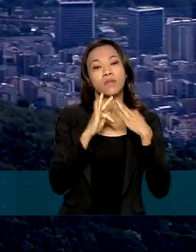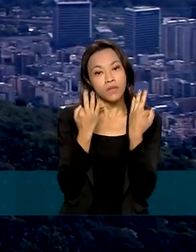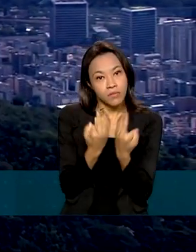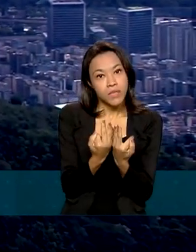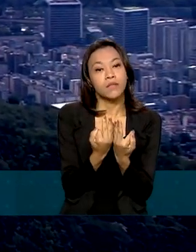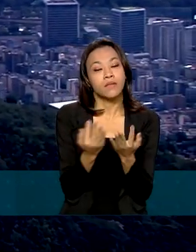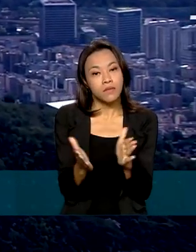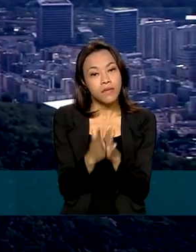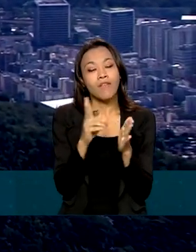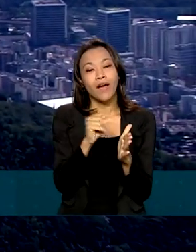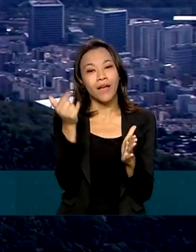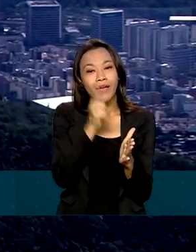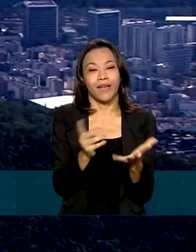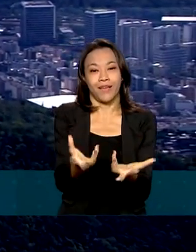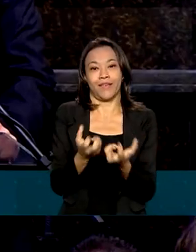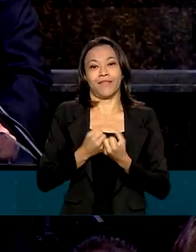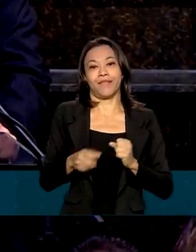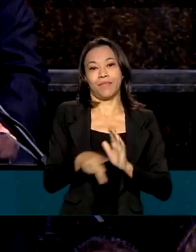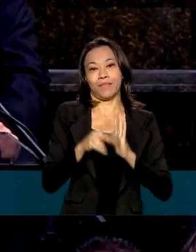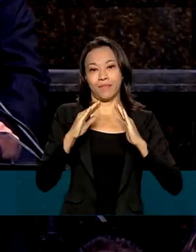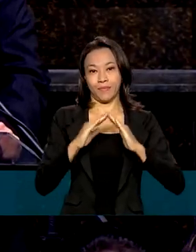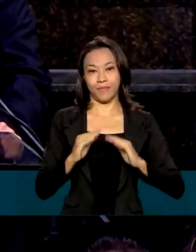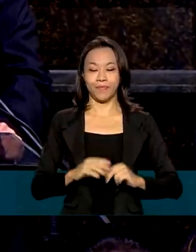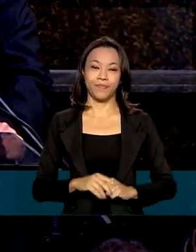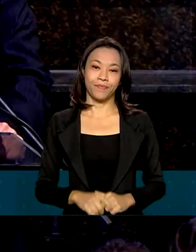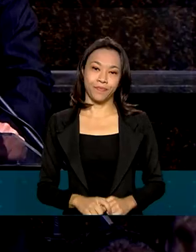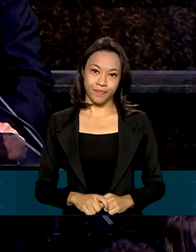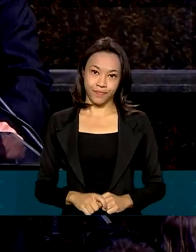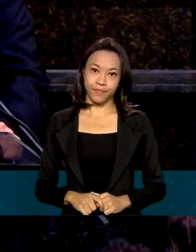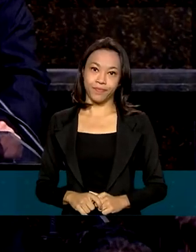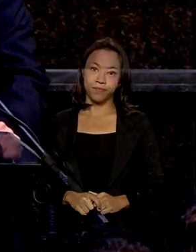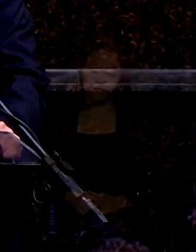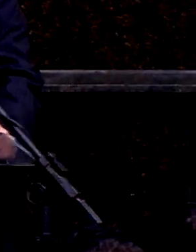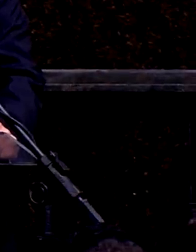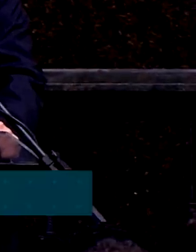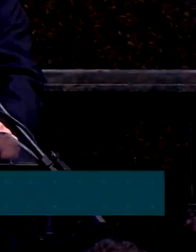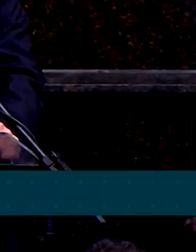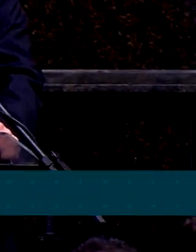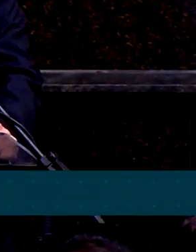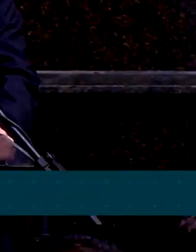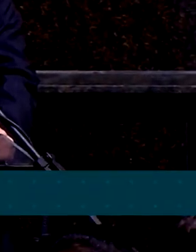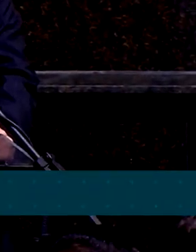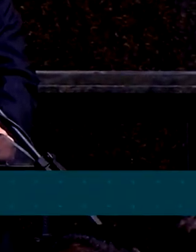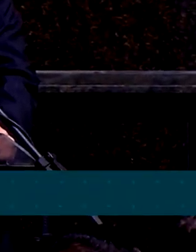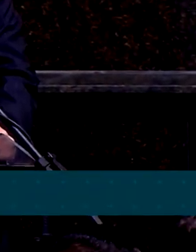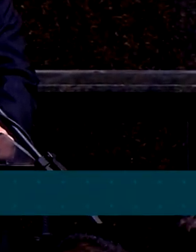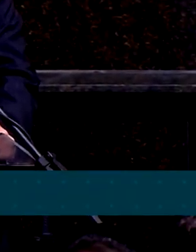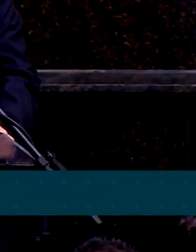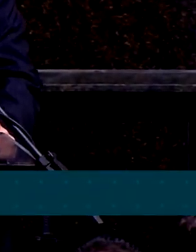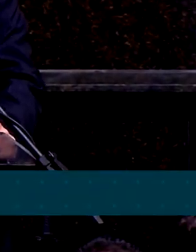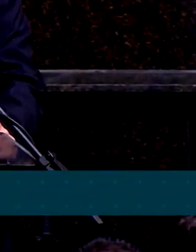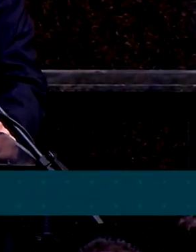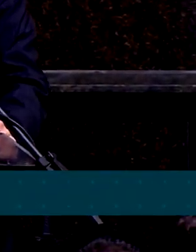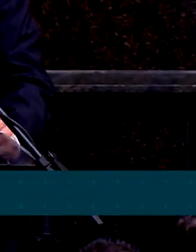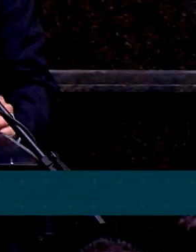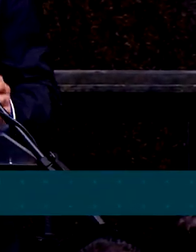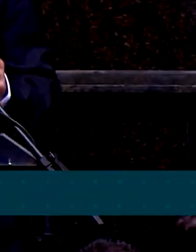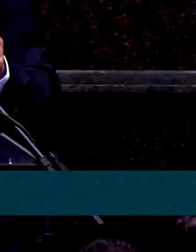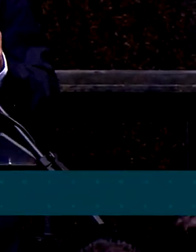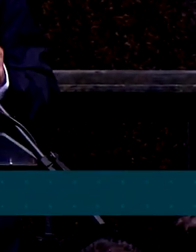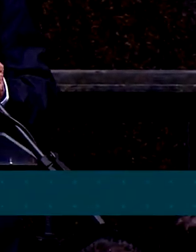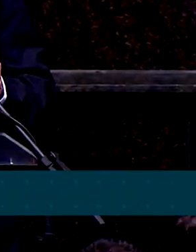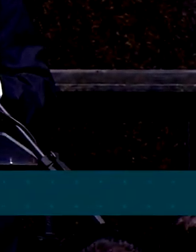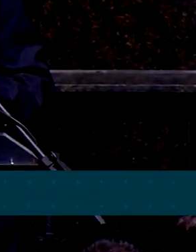renda serão beneficiadas. O nosso presidente avança com a transferência